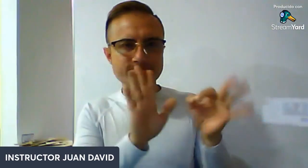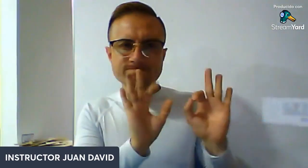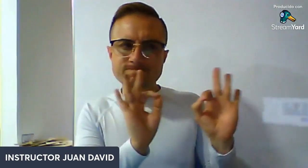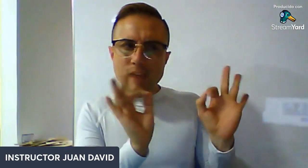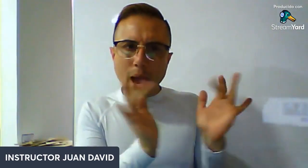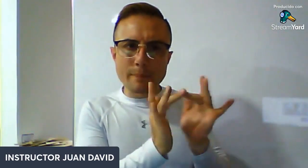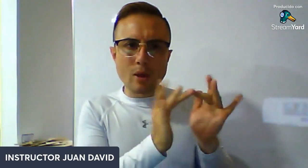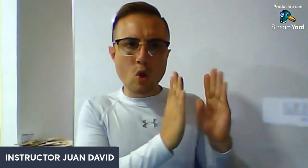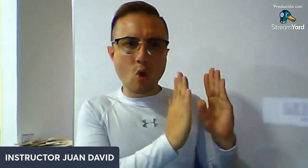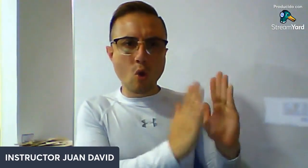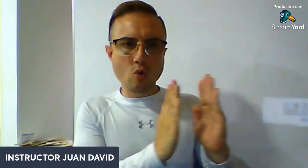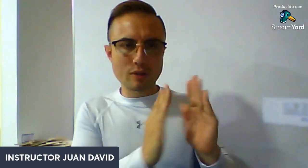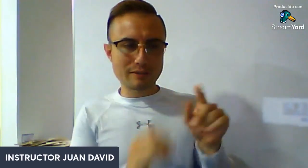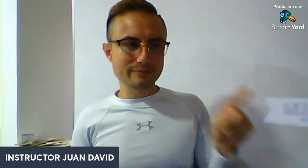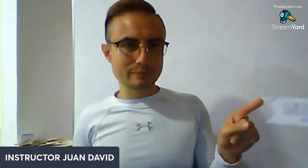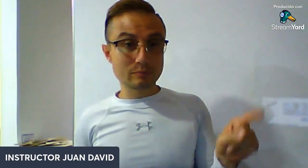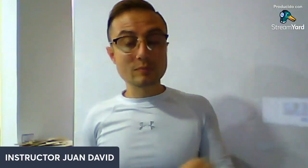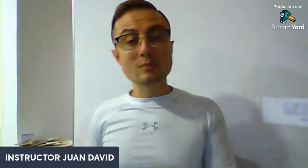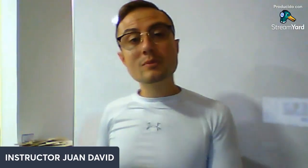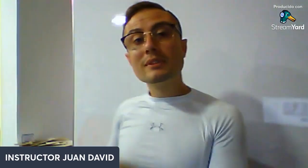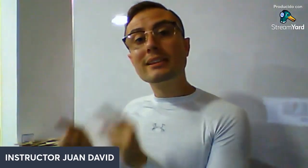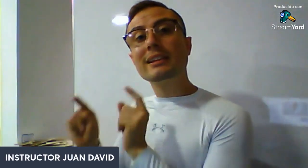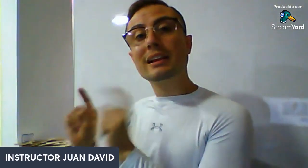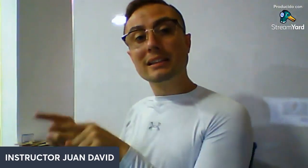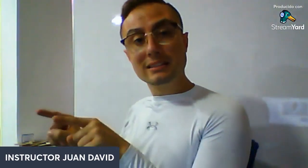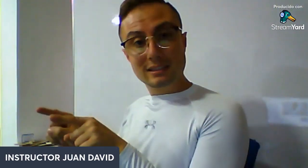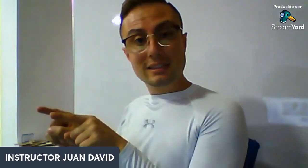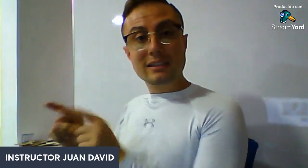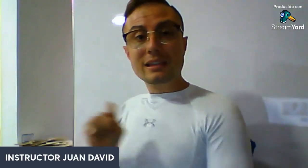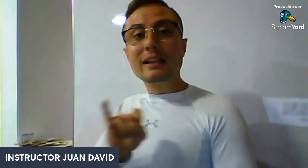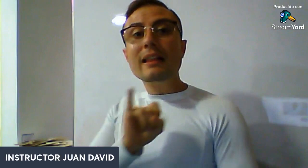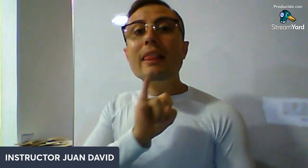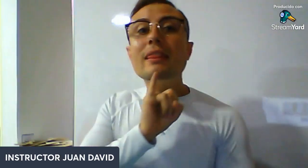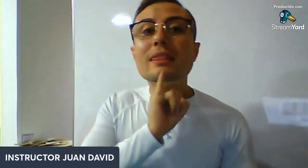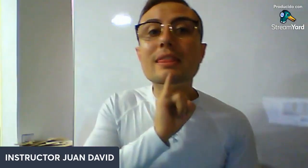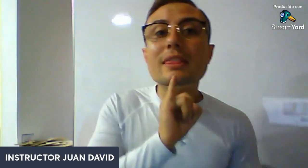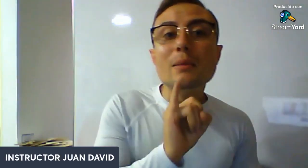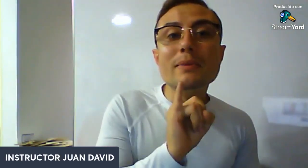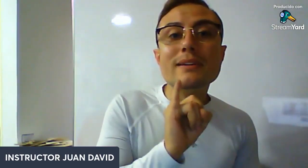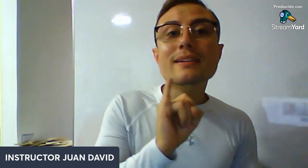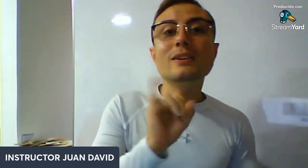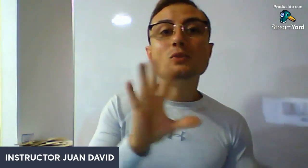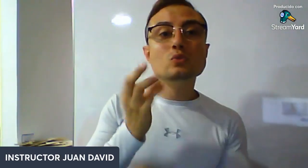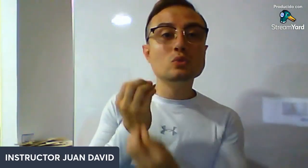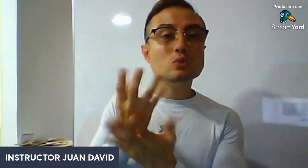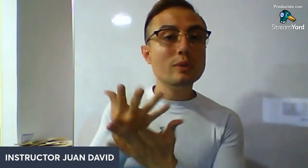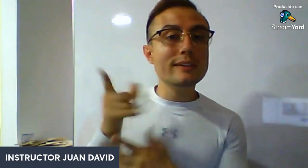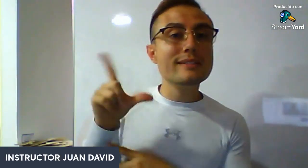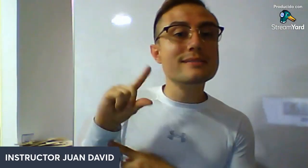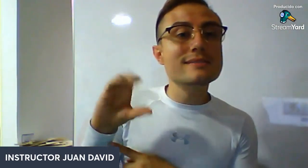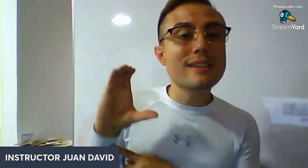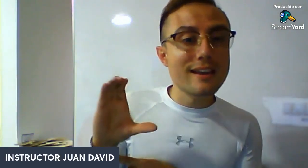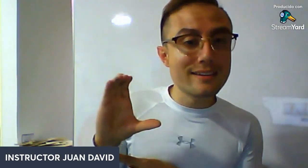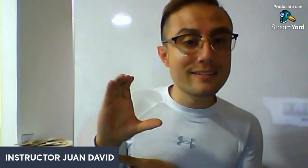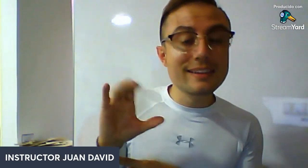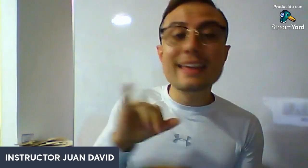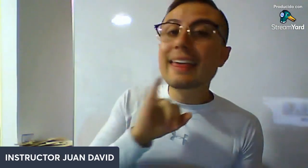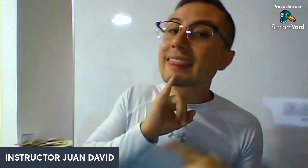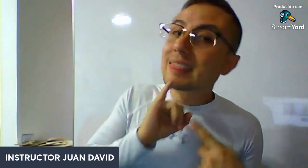y así se van armando ese tipo de oraciones de forma lineal sin en la lengua de señas